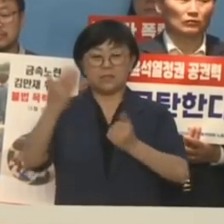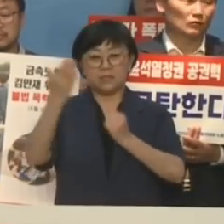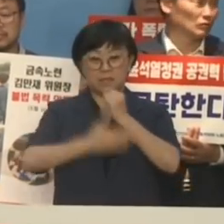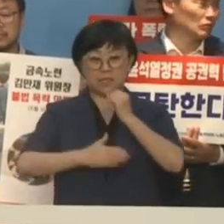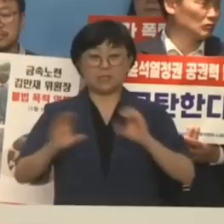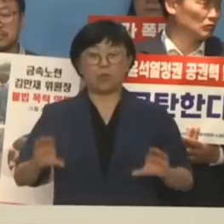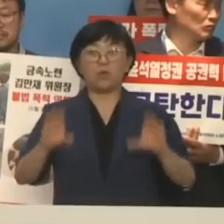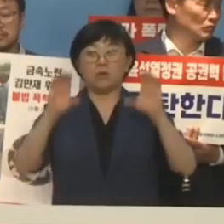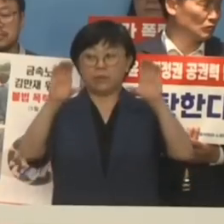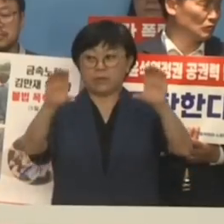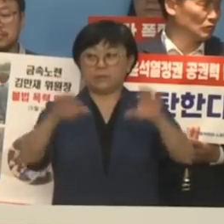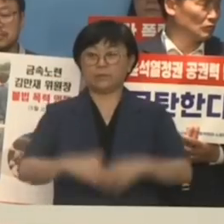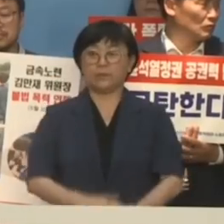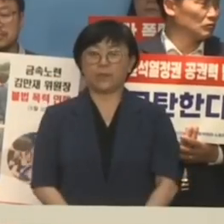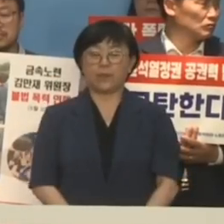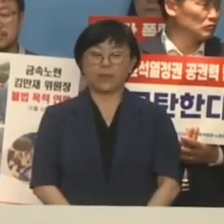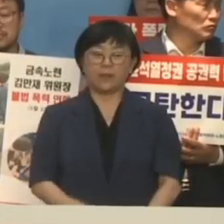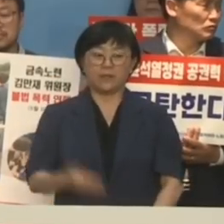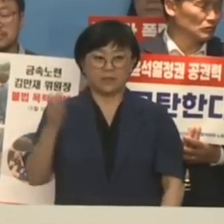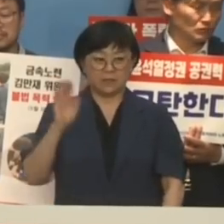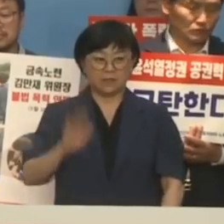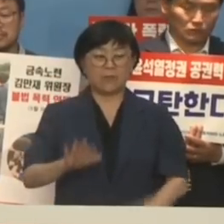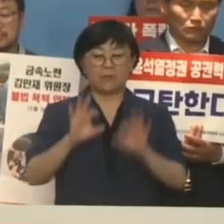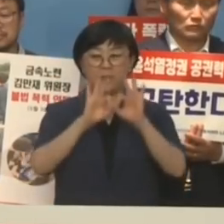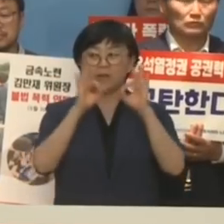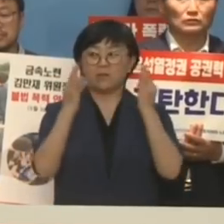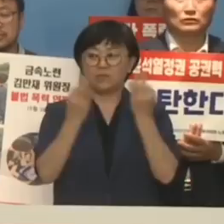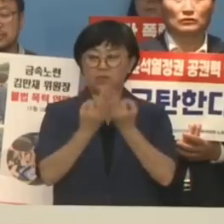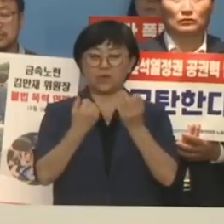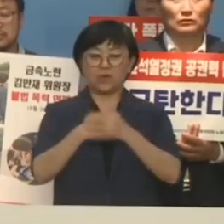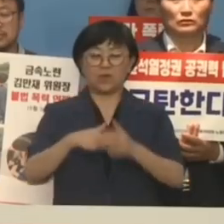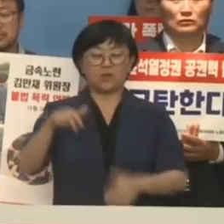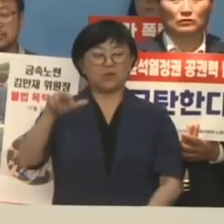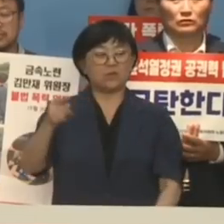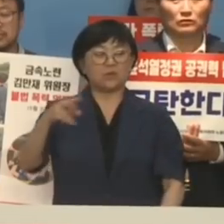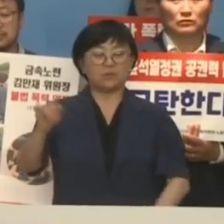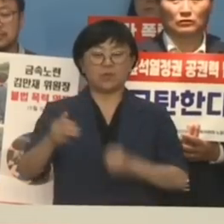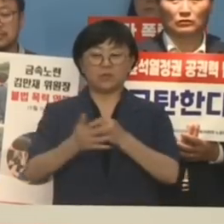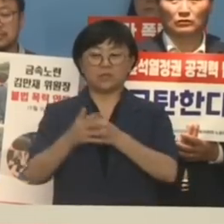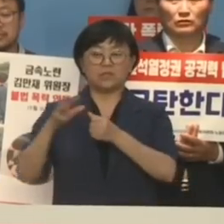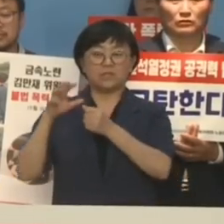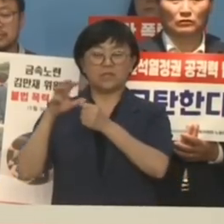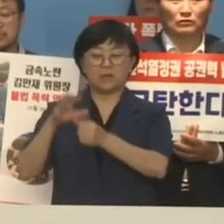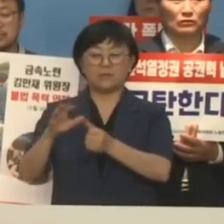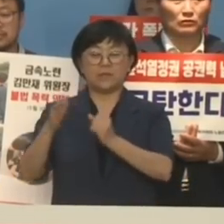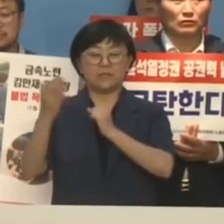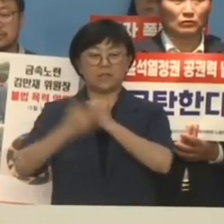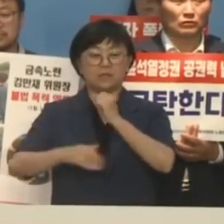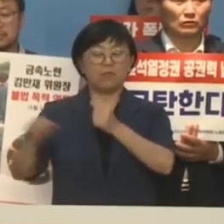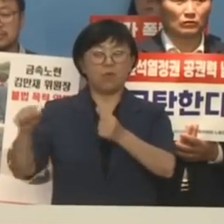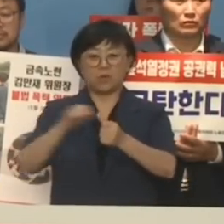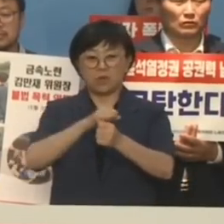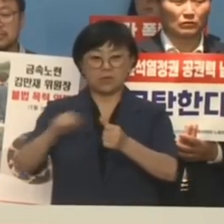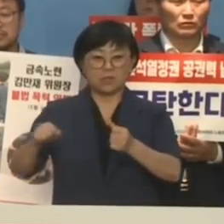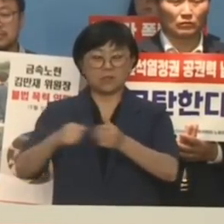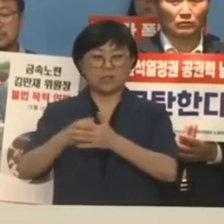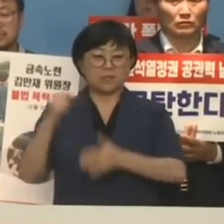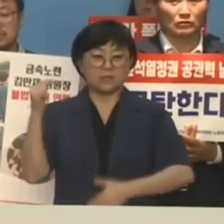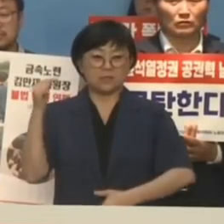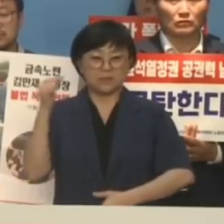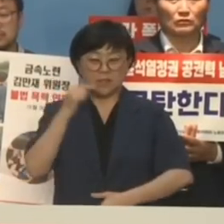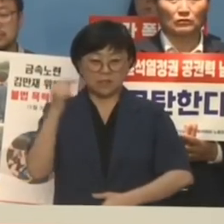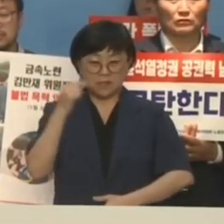사진을 올렸습니다. 그런데 페이스북이 조지 플로이드 진압 사진을 폭력적이거나